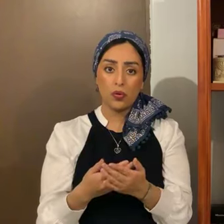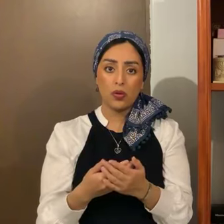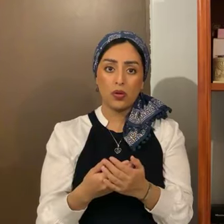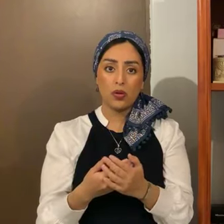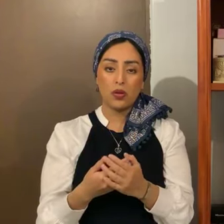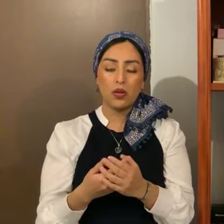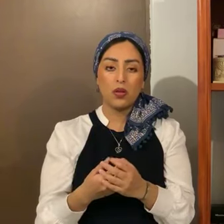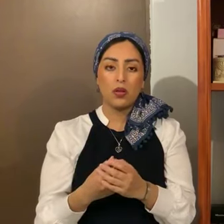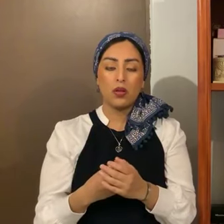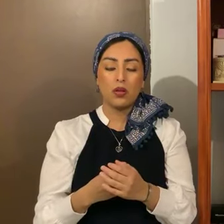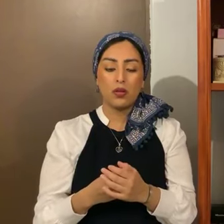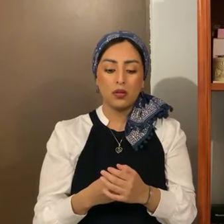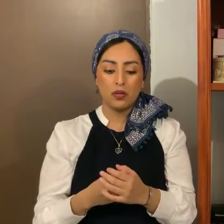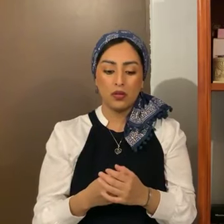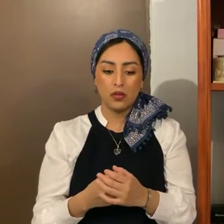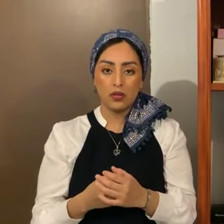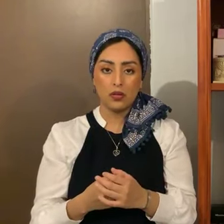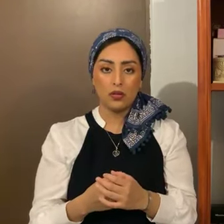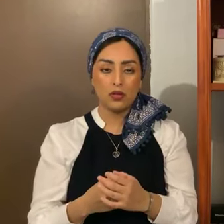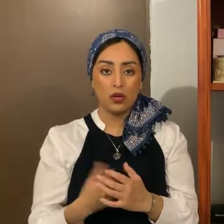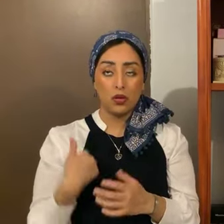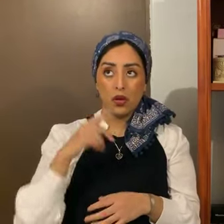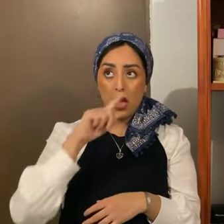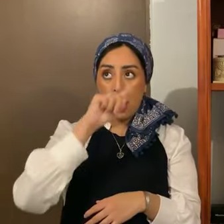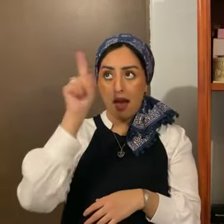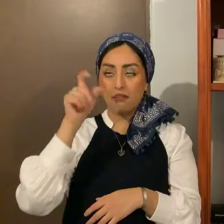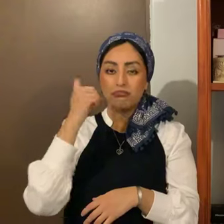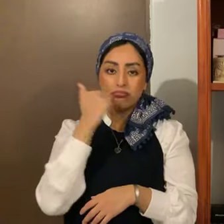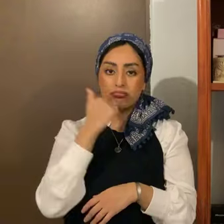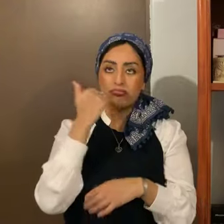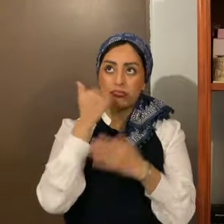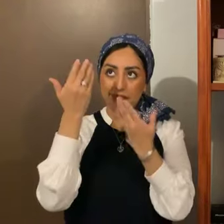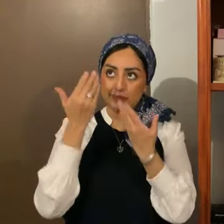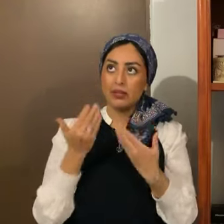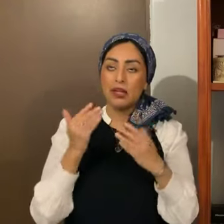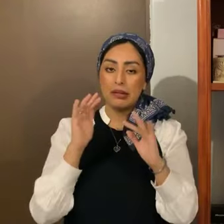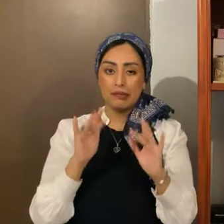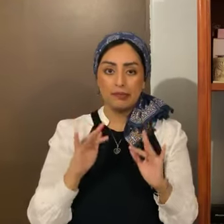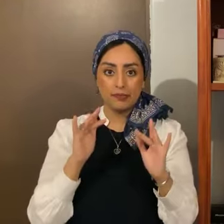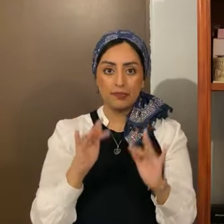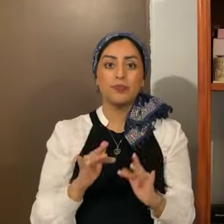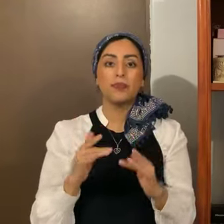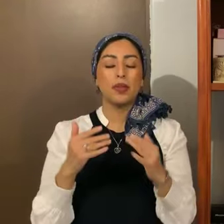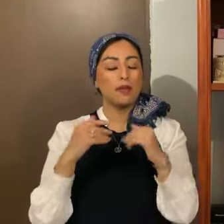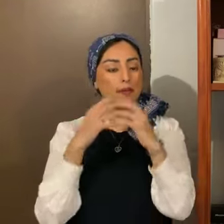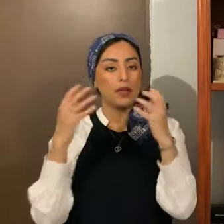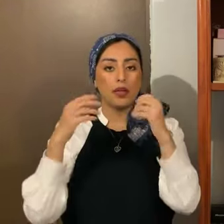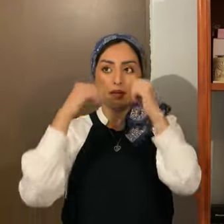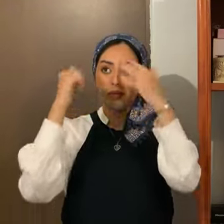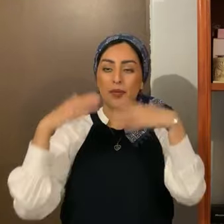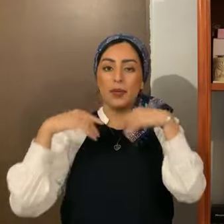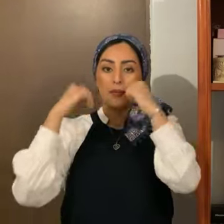su misericordia, pero que se la pedimos en humildad, tendremos mucha